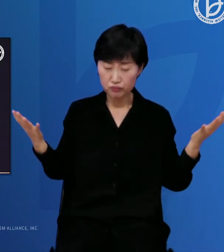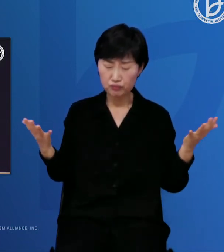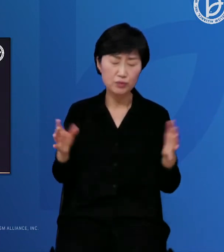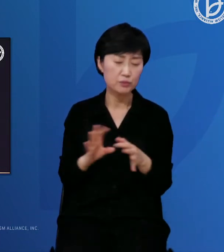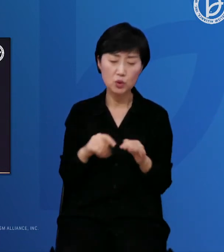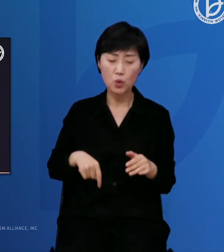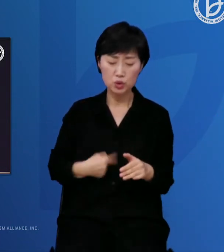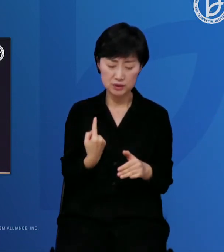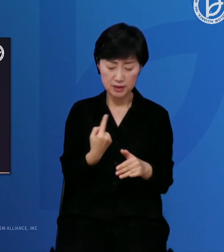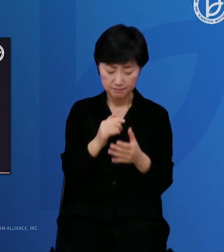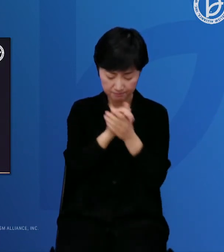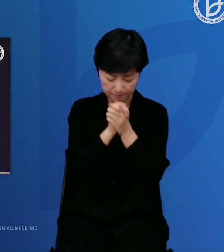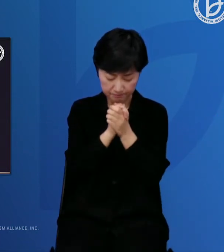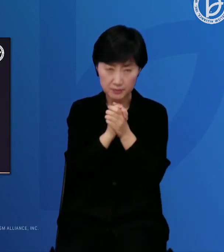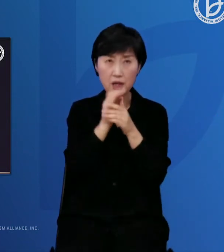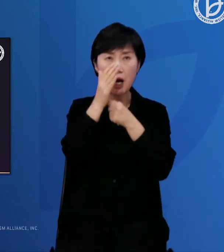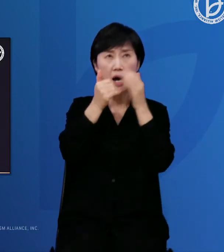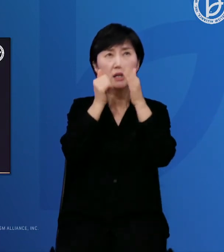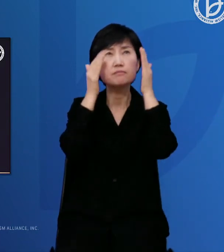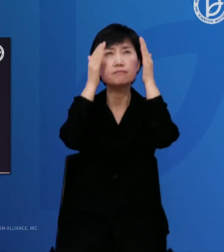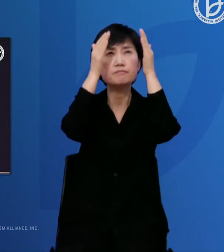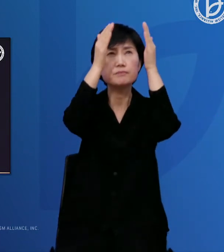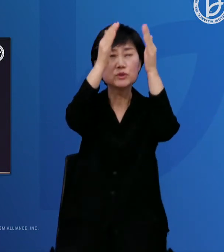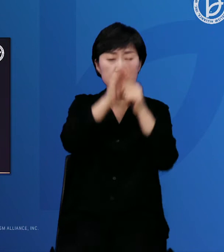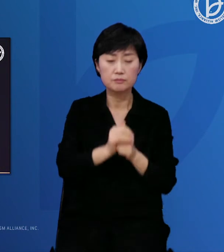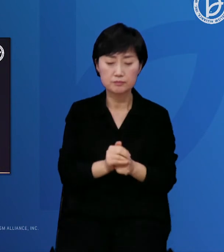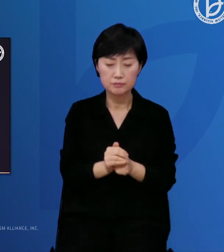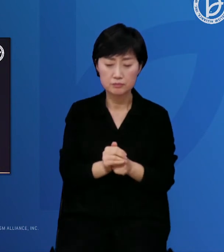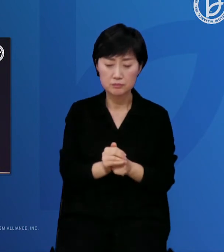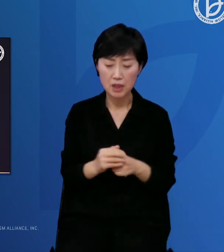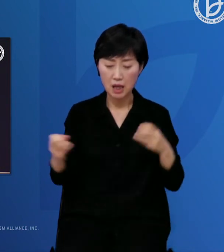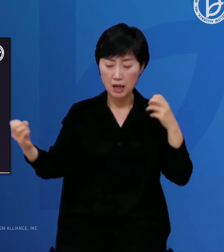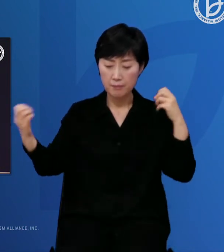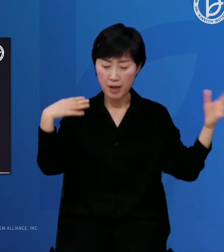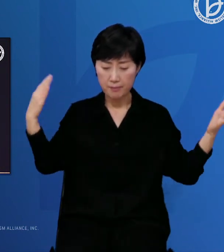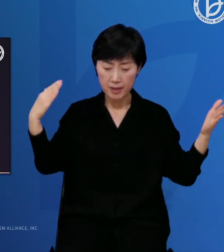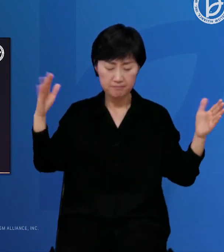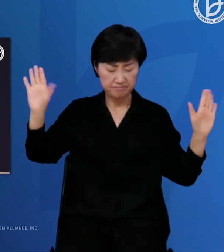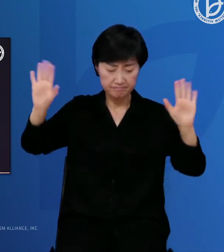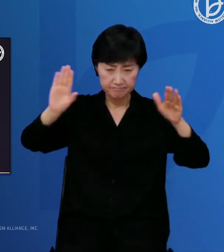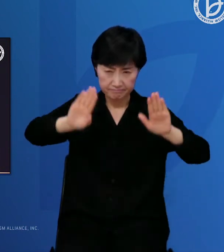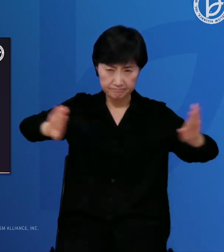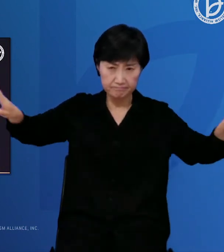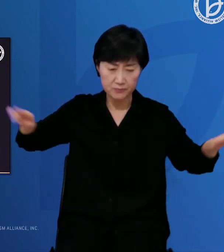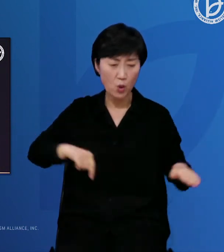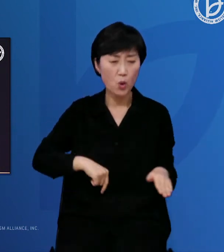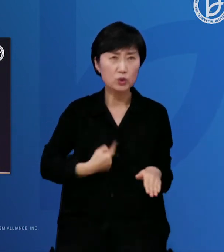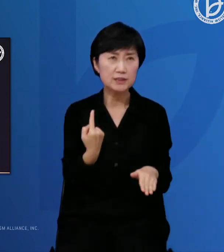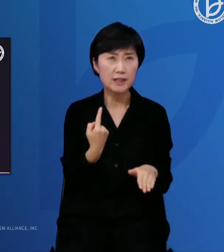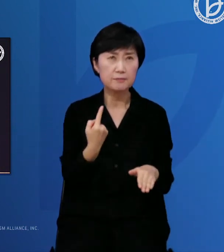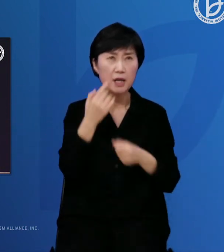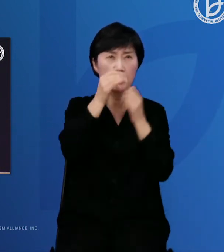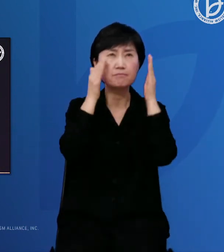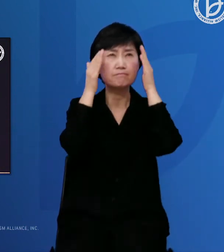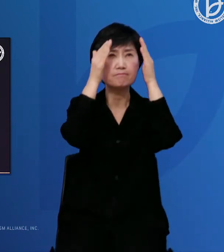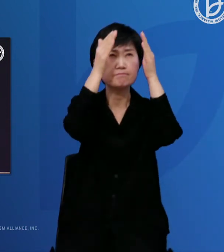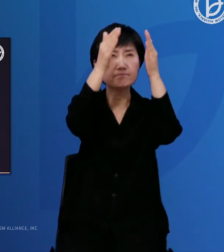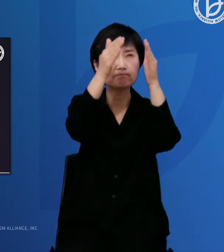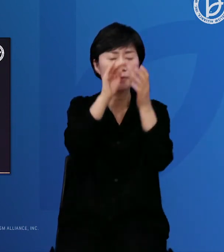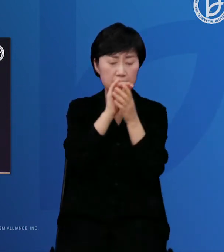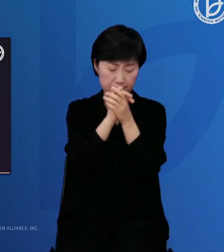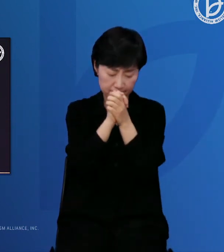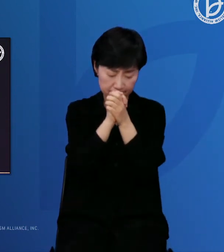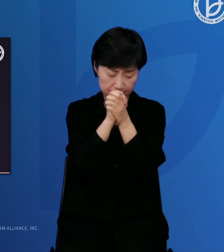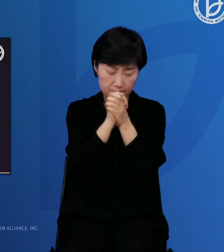time here today. 여러분이 조용한 시간을 만들어서 쉬면서도 괜찮습니다. It's good to have that kind of time when you're resting in that